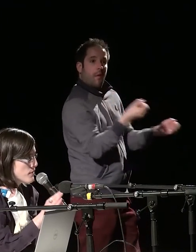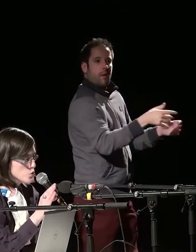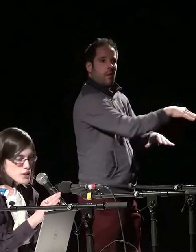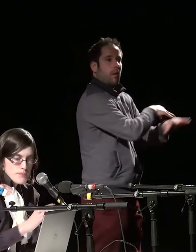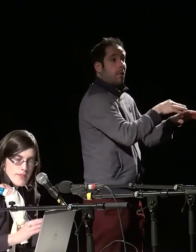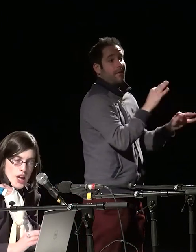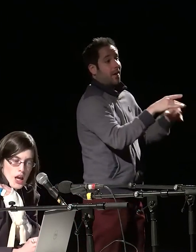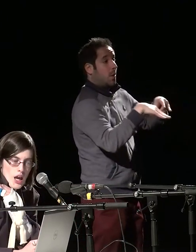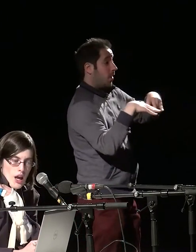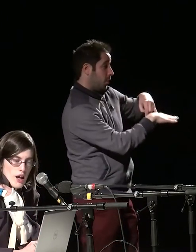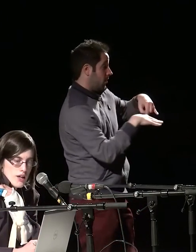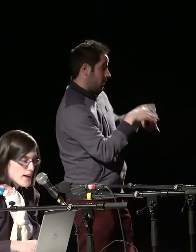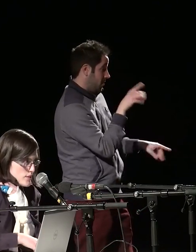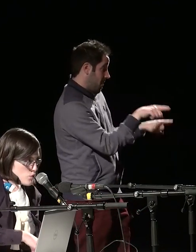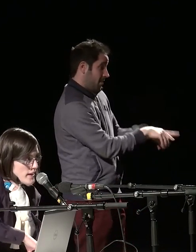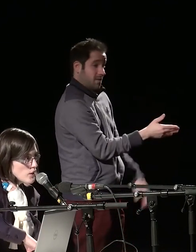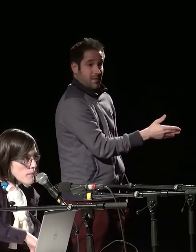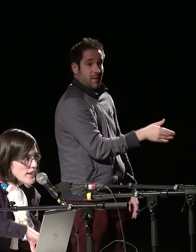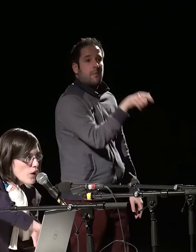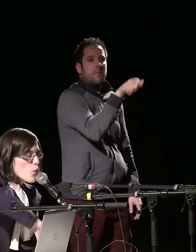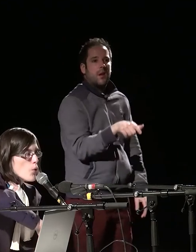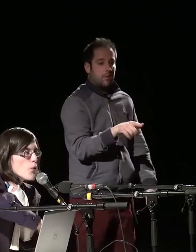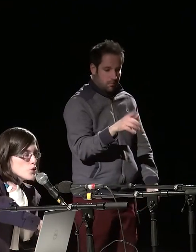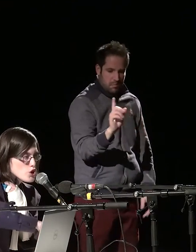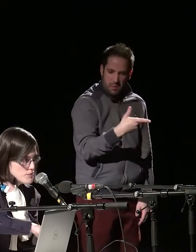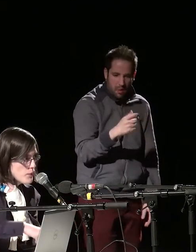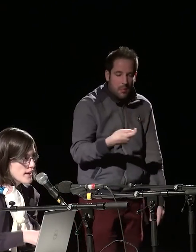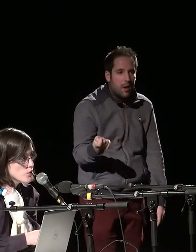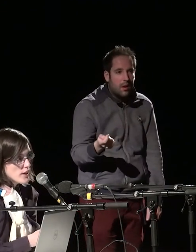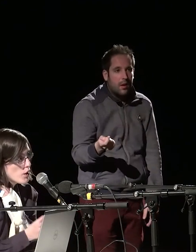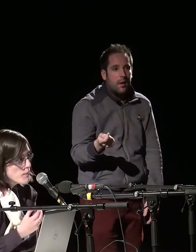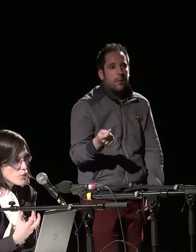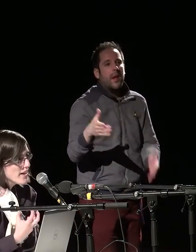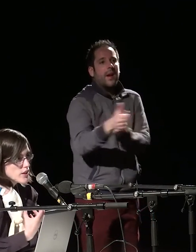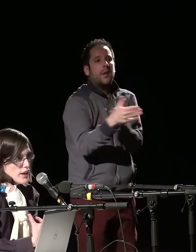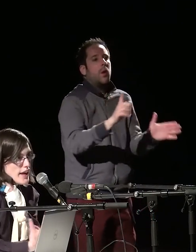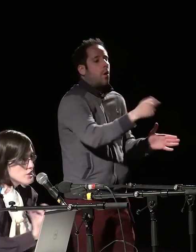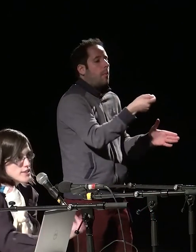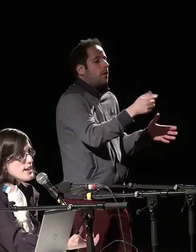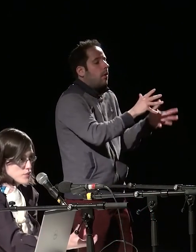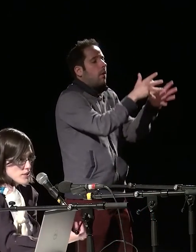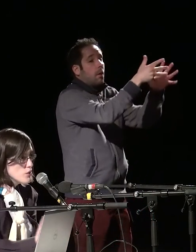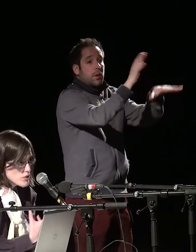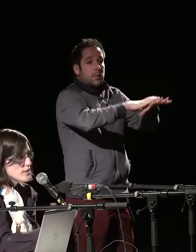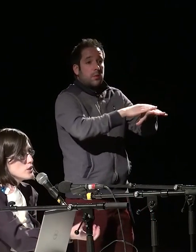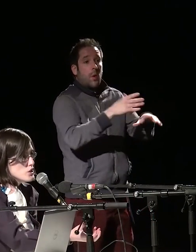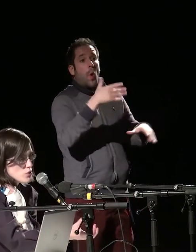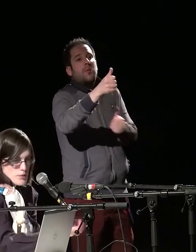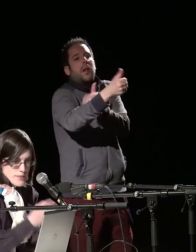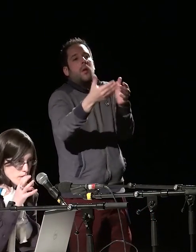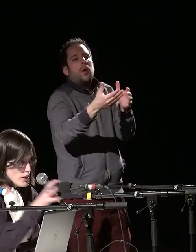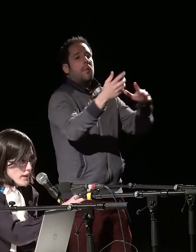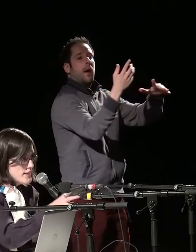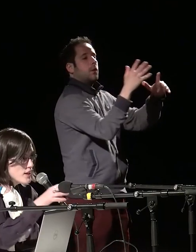quadrature du net, ça marche aussi. Enfin, c'est ce mec anormal, et là, on change un petit peu la catégorie d'anormal, mais on va éjecter de la société une autre catégorie